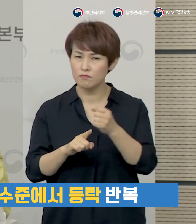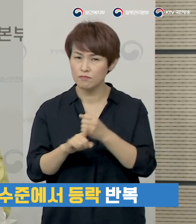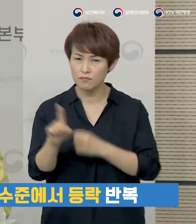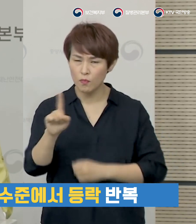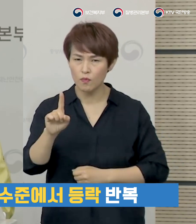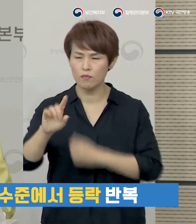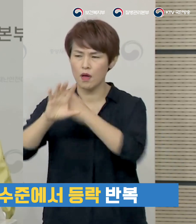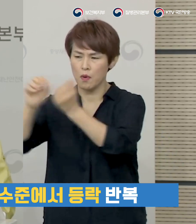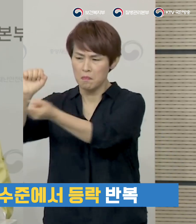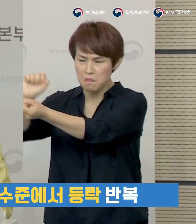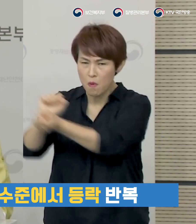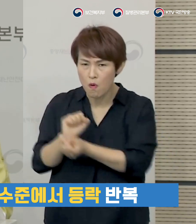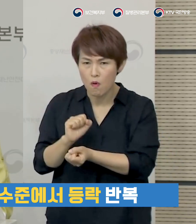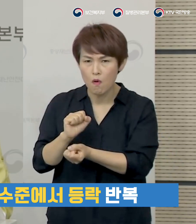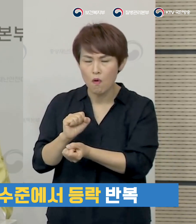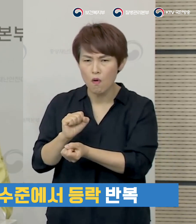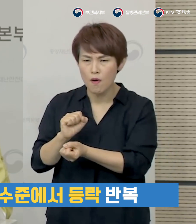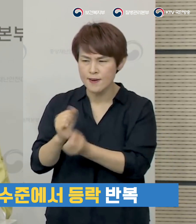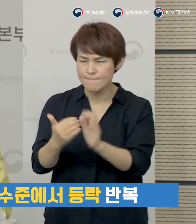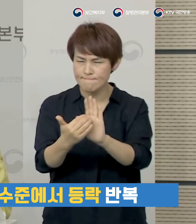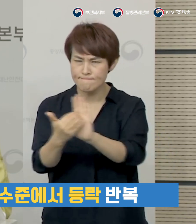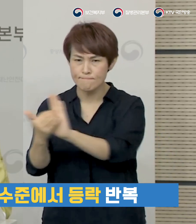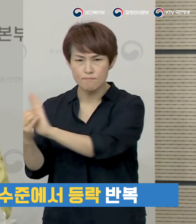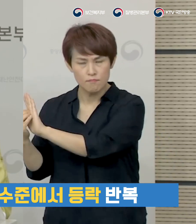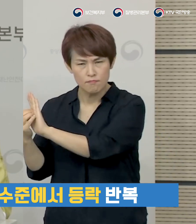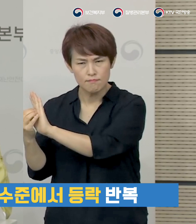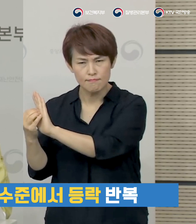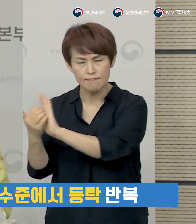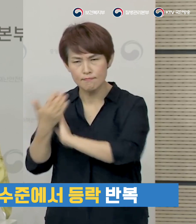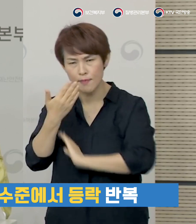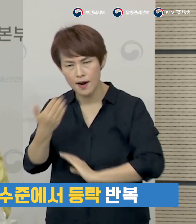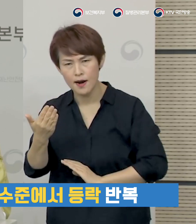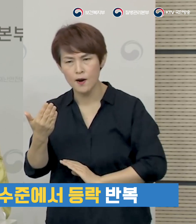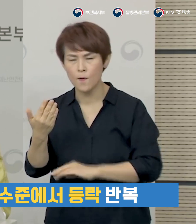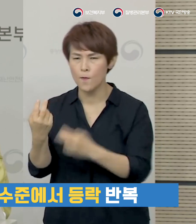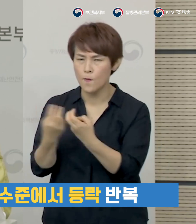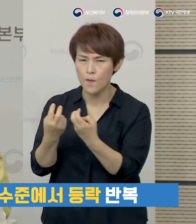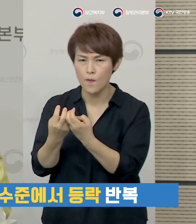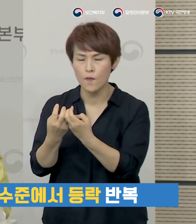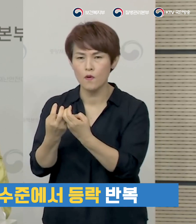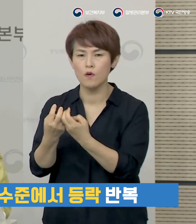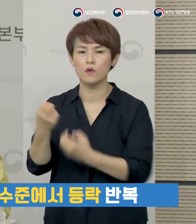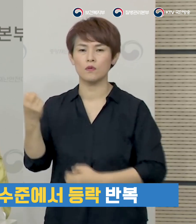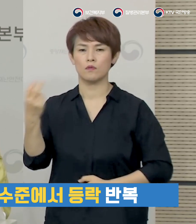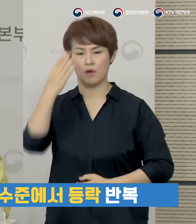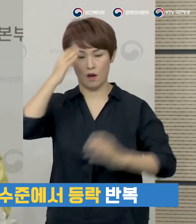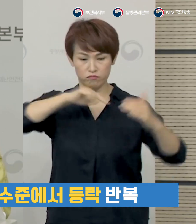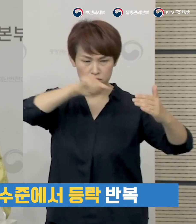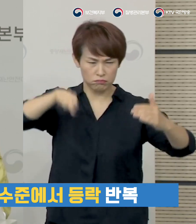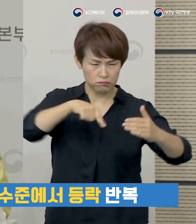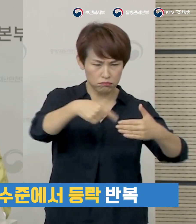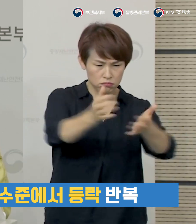해외 유입들이 얼마만큼 이제 차단을 해서 줄일 것이냐, 그 다음에 국내의